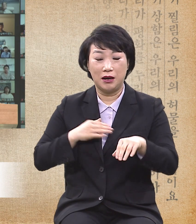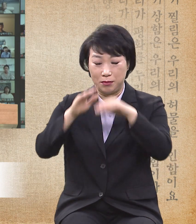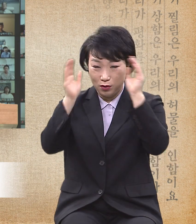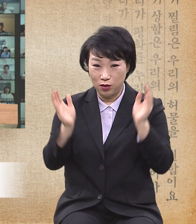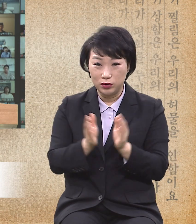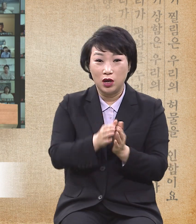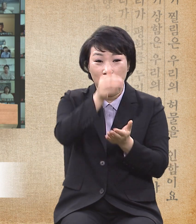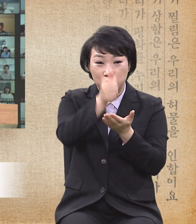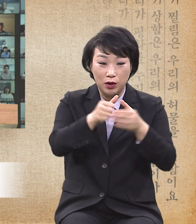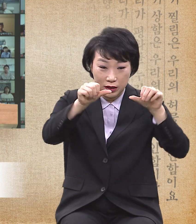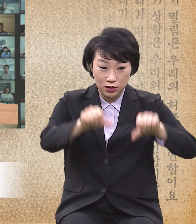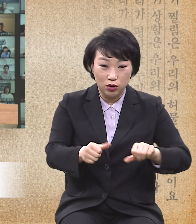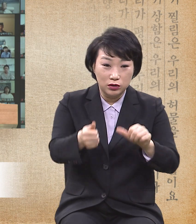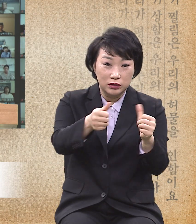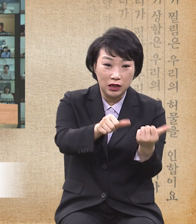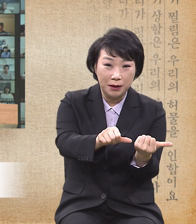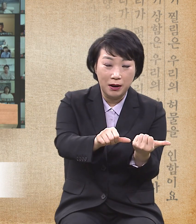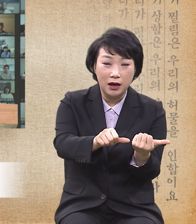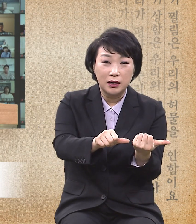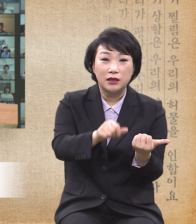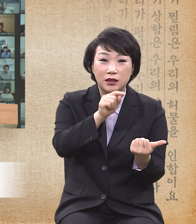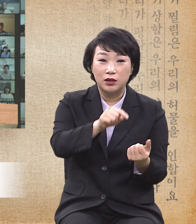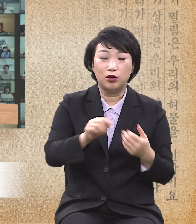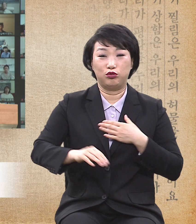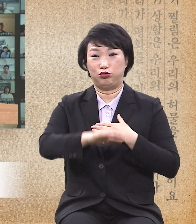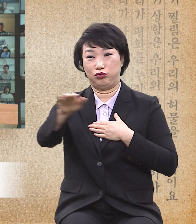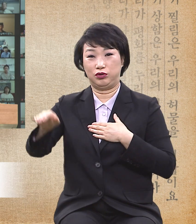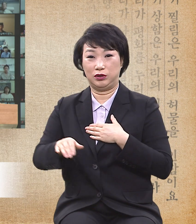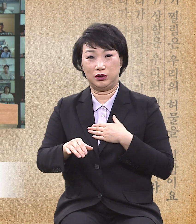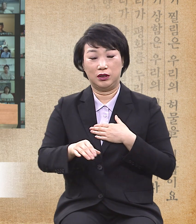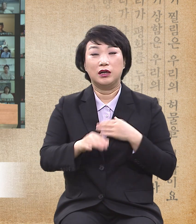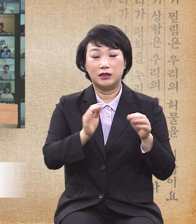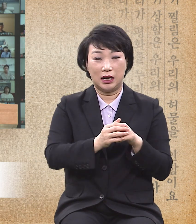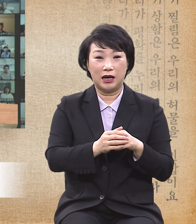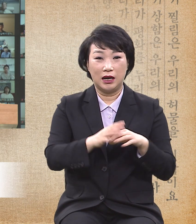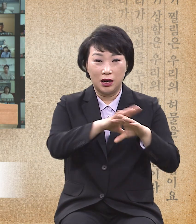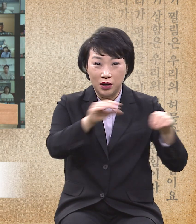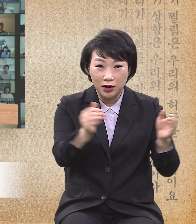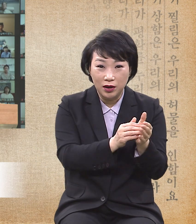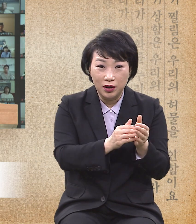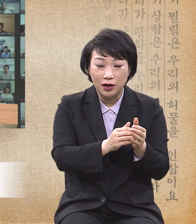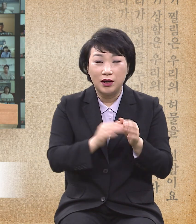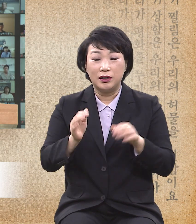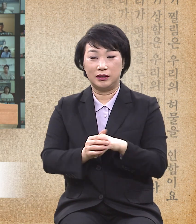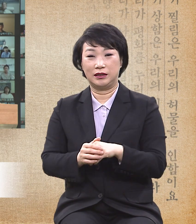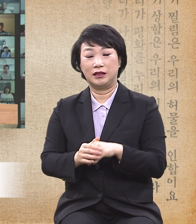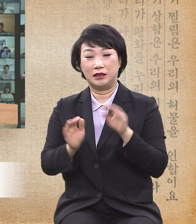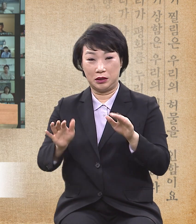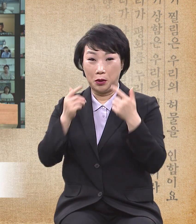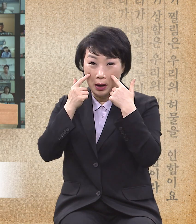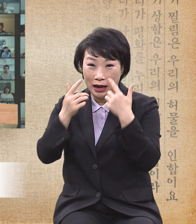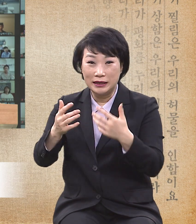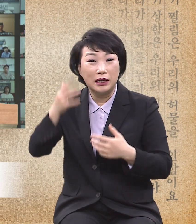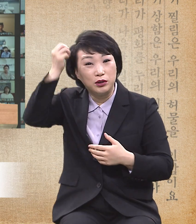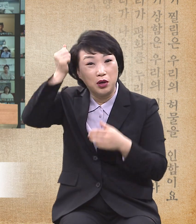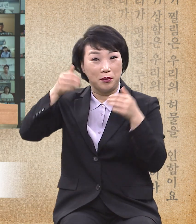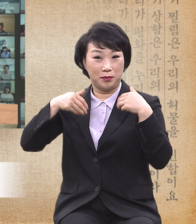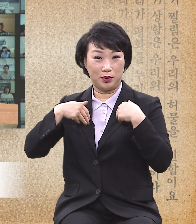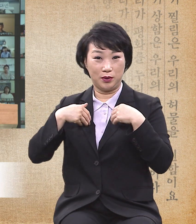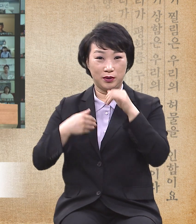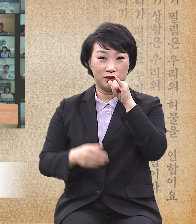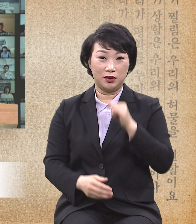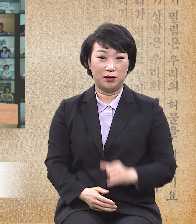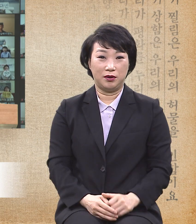모든 죄와 저주와 사망에서 우리는 치료받고 처방받은 자임을 확실하게 알아야 되는